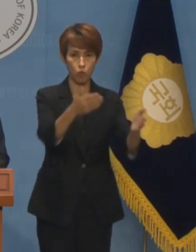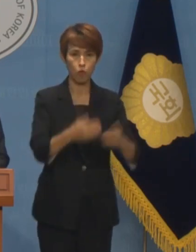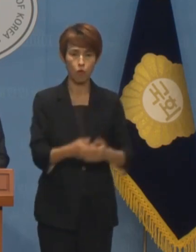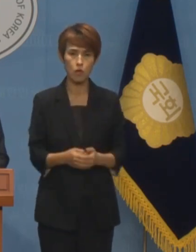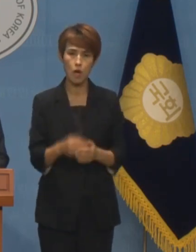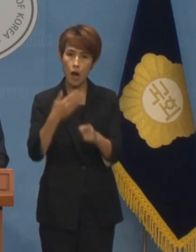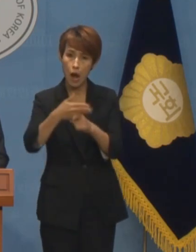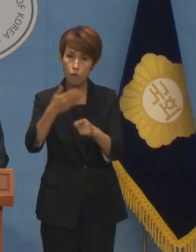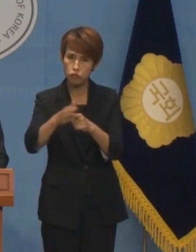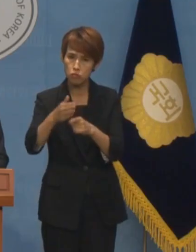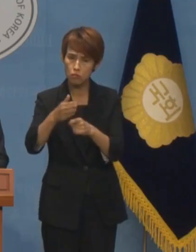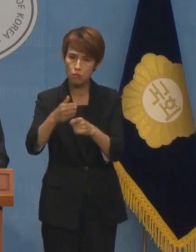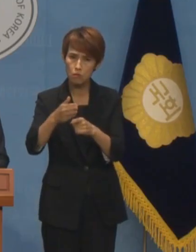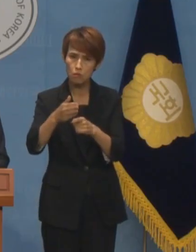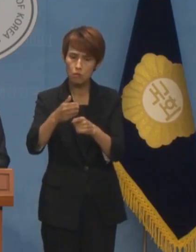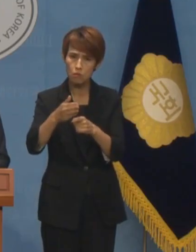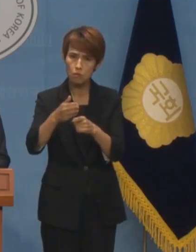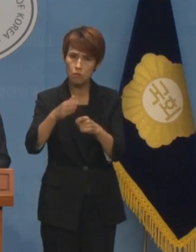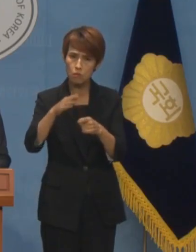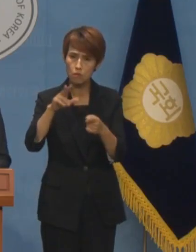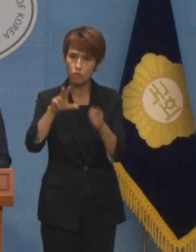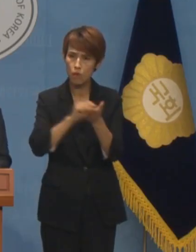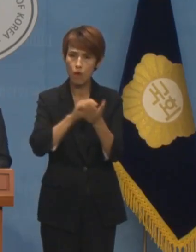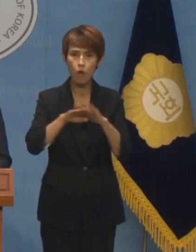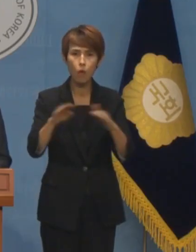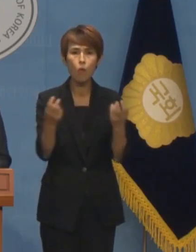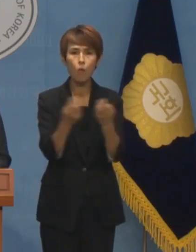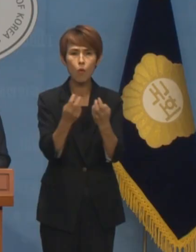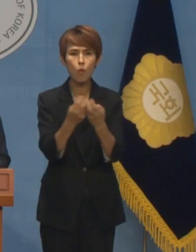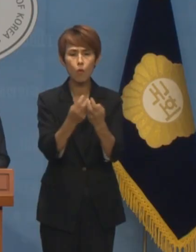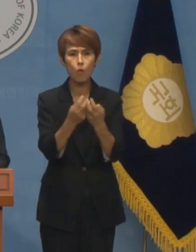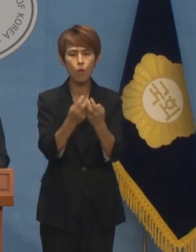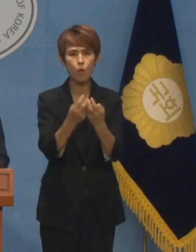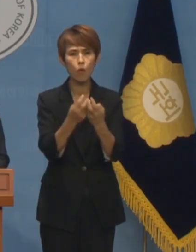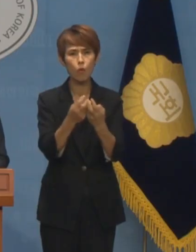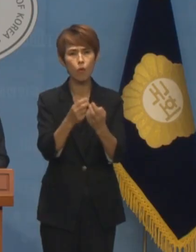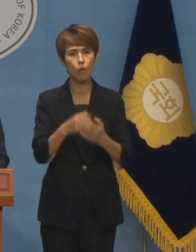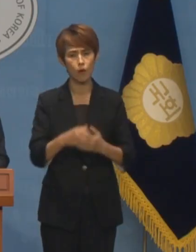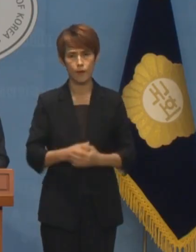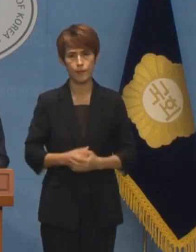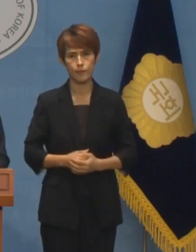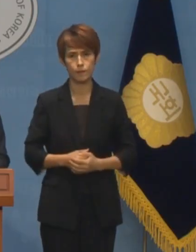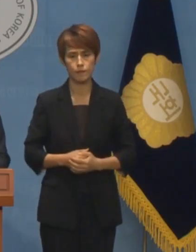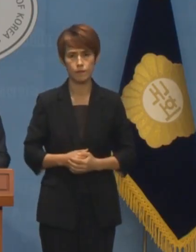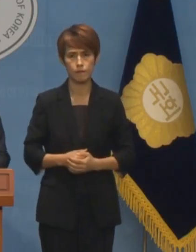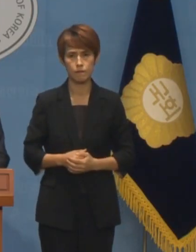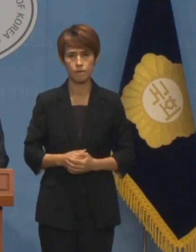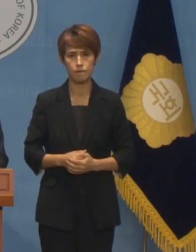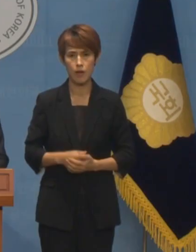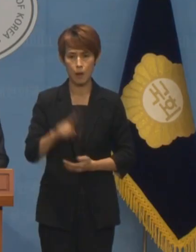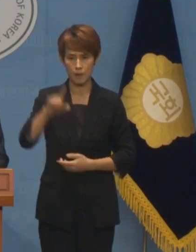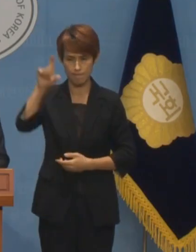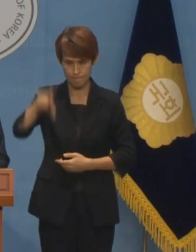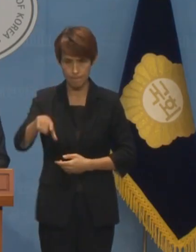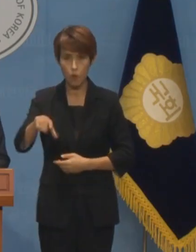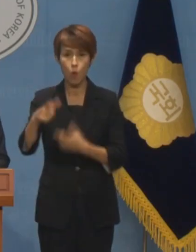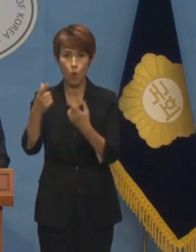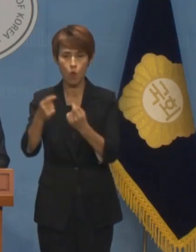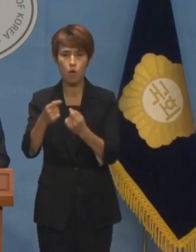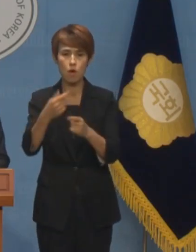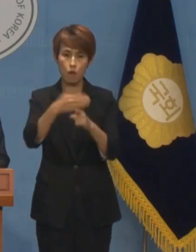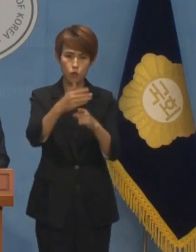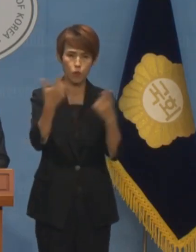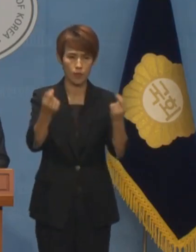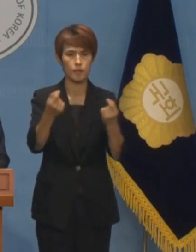계약도 일시불하고 동일하게 이것을 처리해 주어야 된다라는 주장이 있는 거고요. 두 번째는 계좌